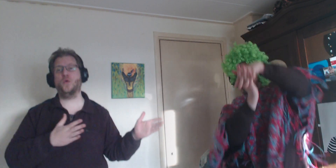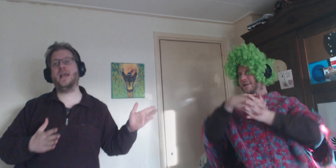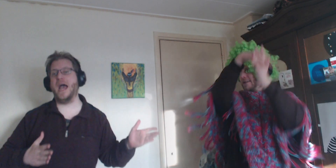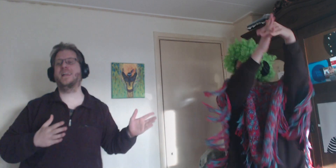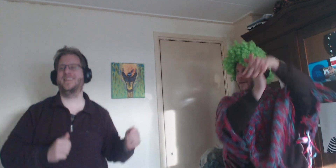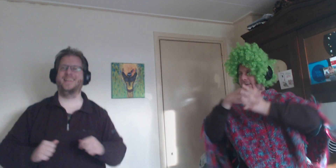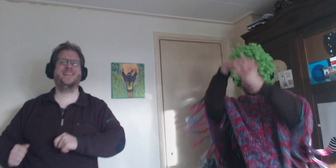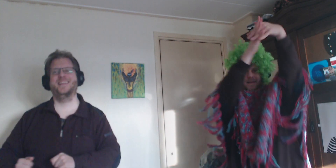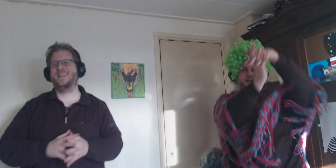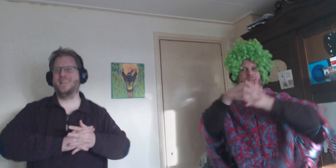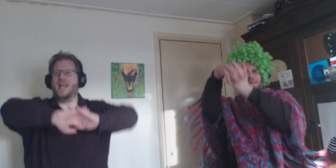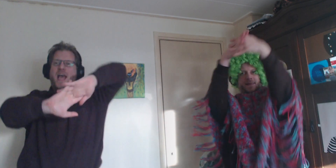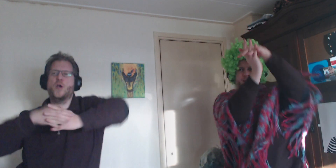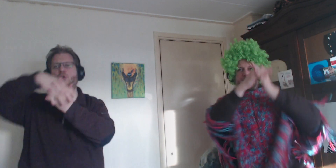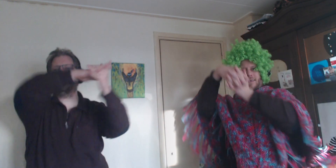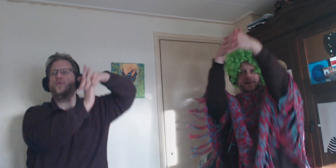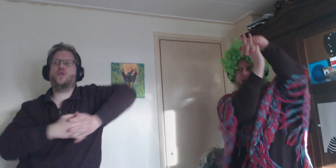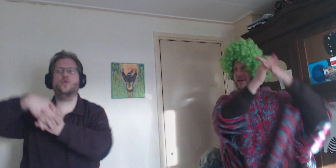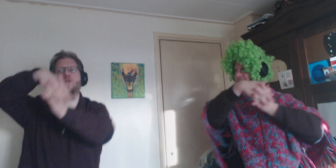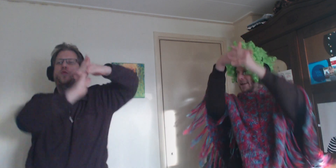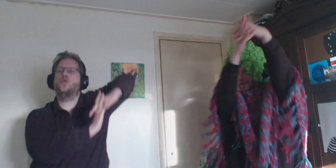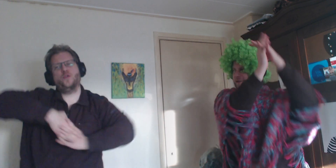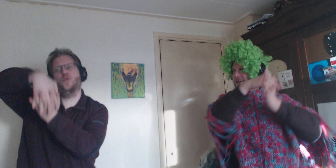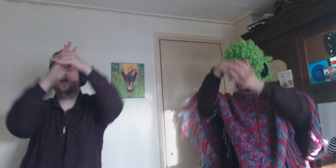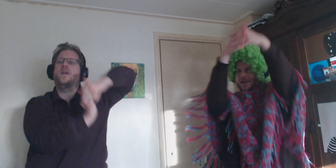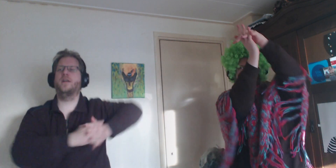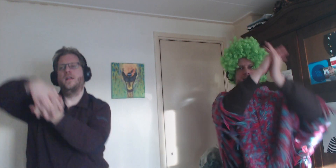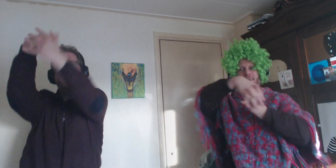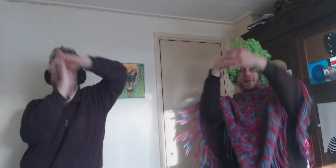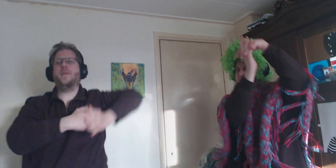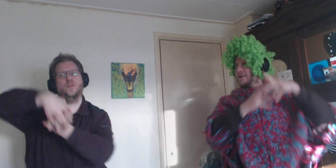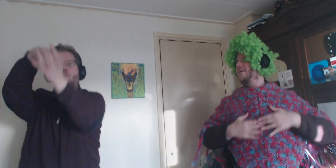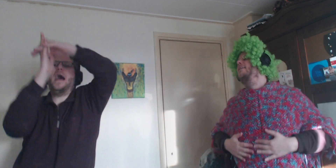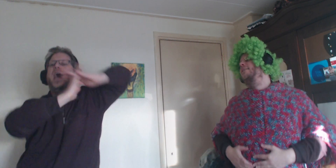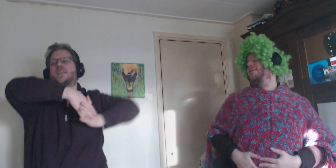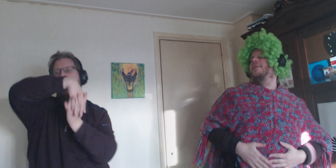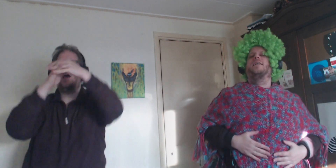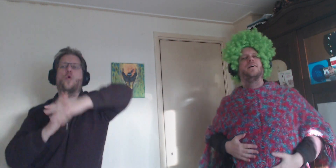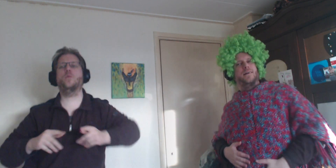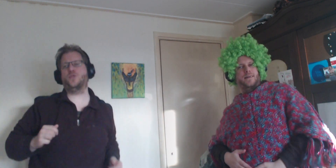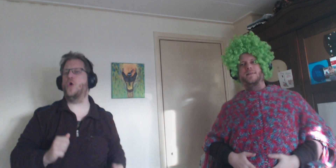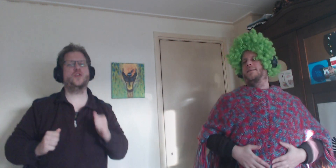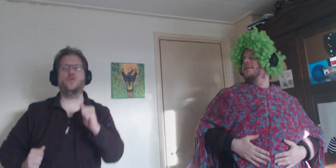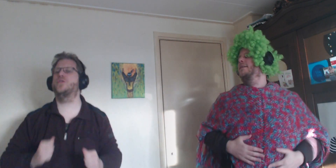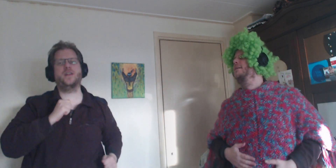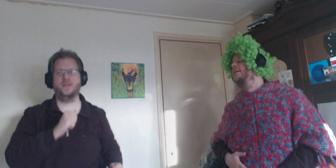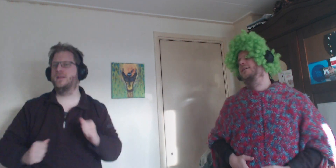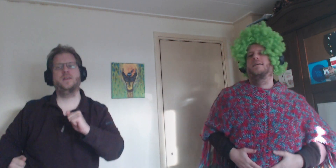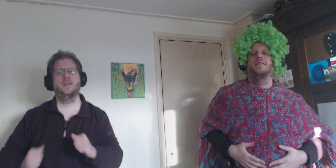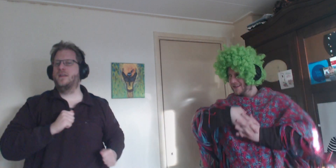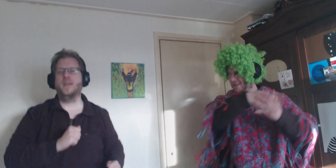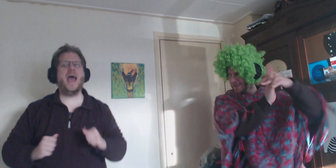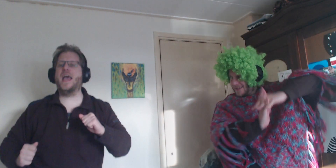voor elkaar. Toeter, toeter, toeter, toeter, toeter, met Romana op de